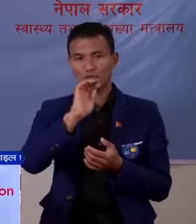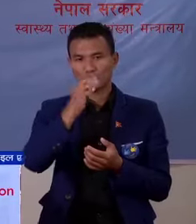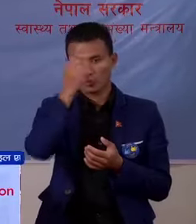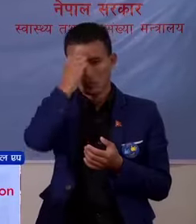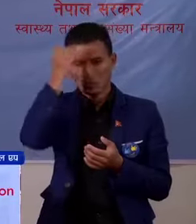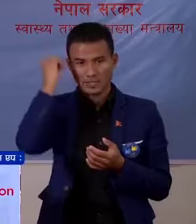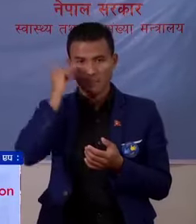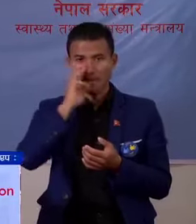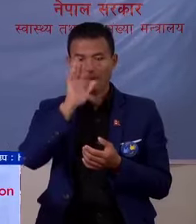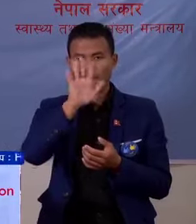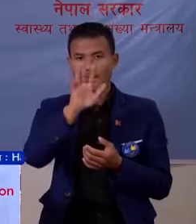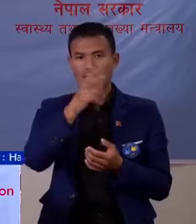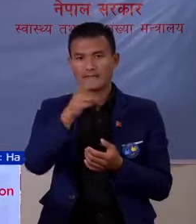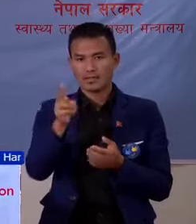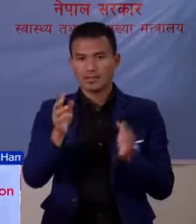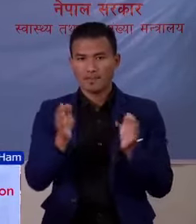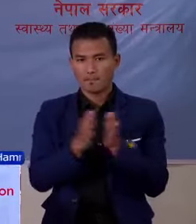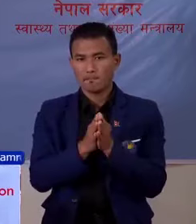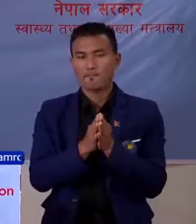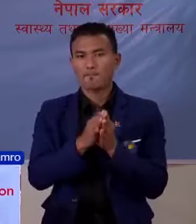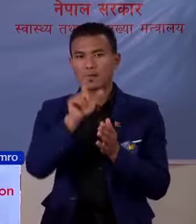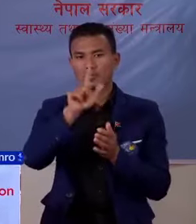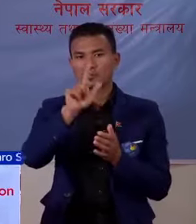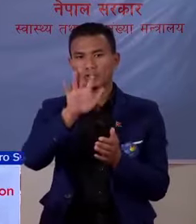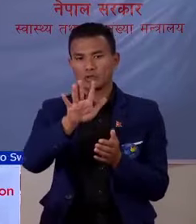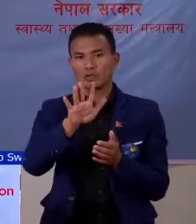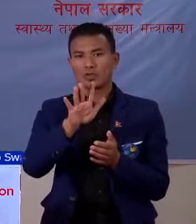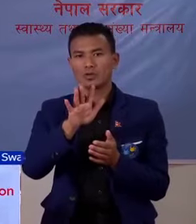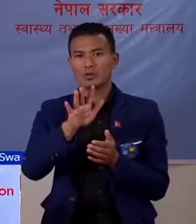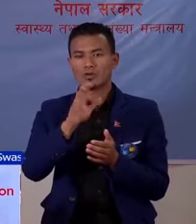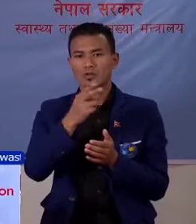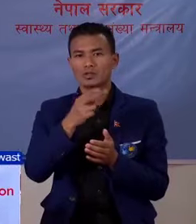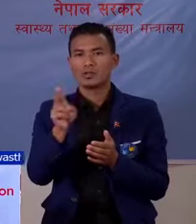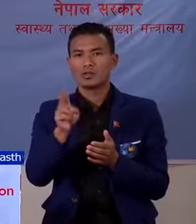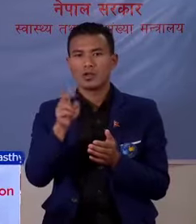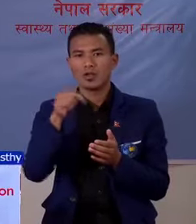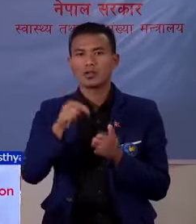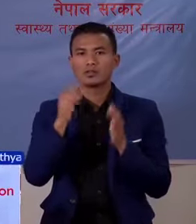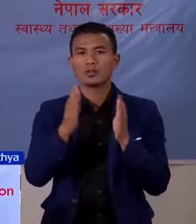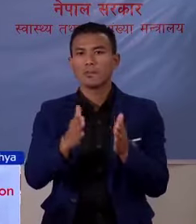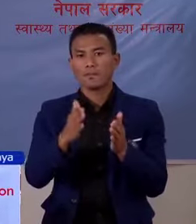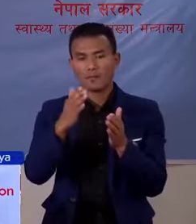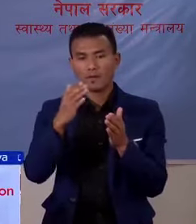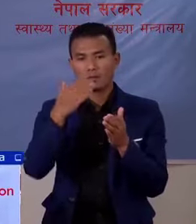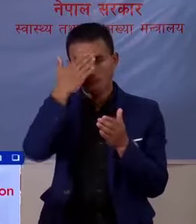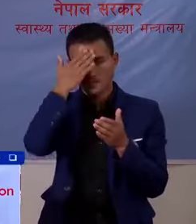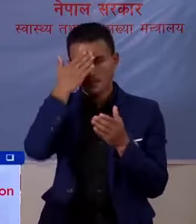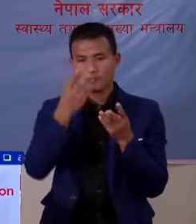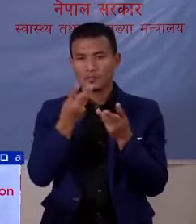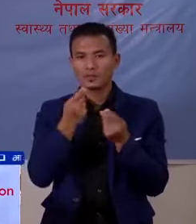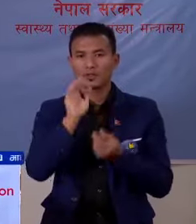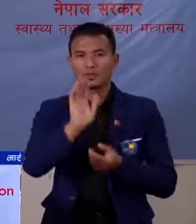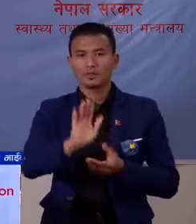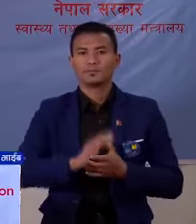सुदूरपश्चिम प्रदेशमा 5 गरी कुल 75 हालसम्म सङ्क्रमितको सङ्ख्या रहेको